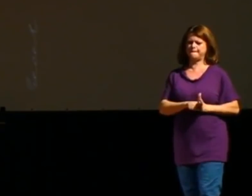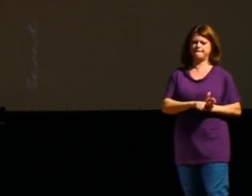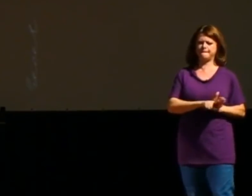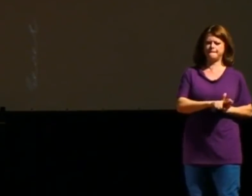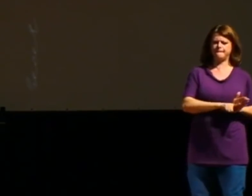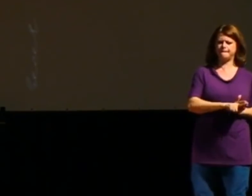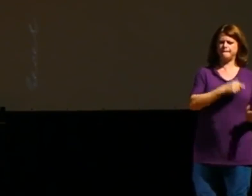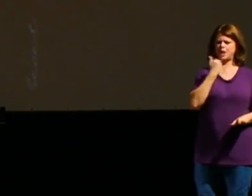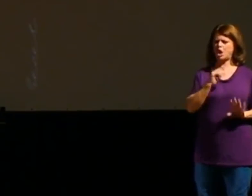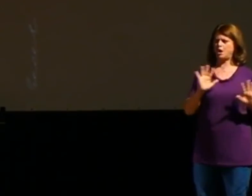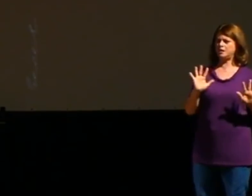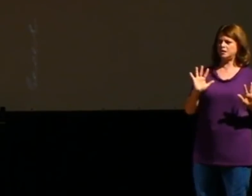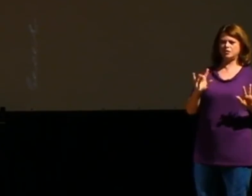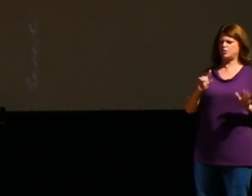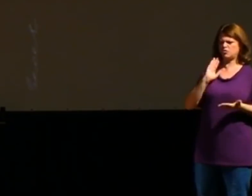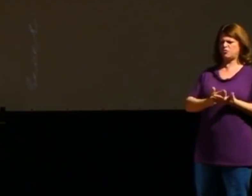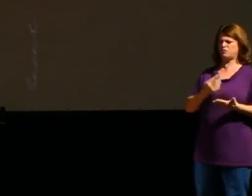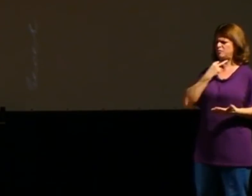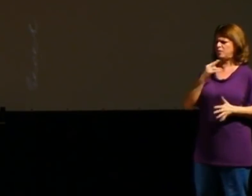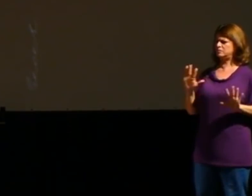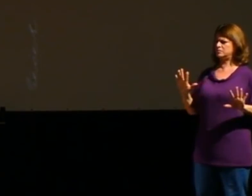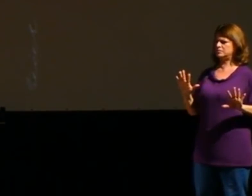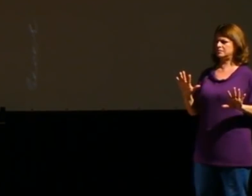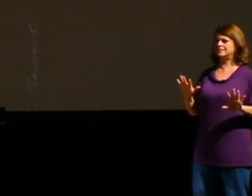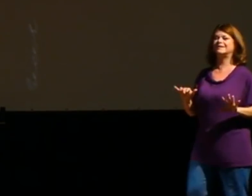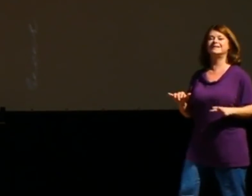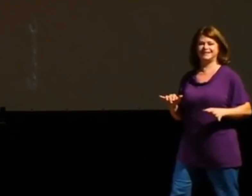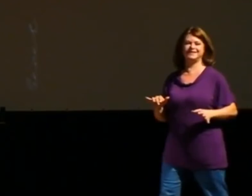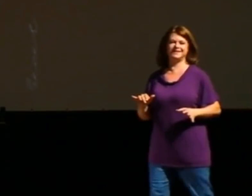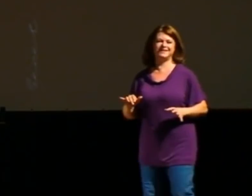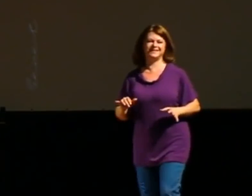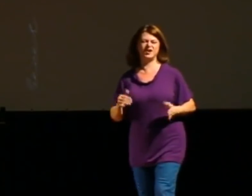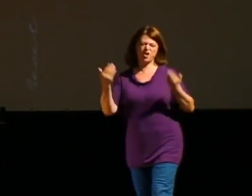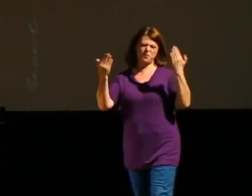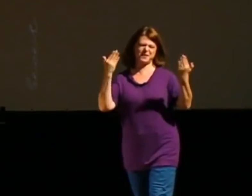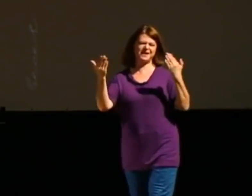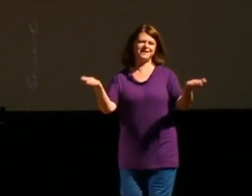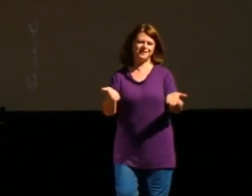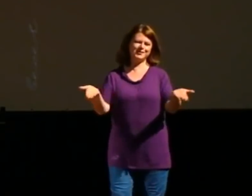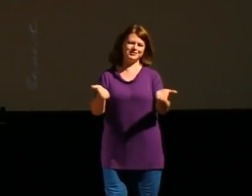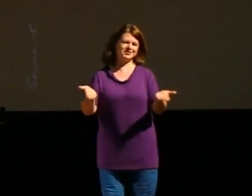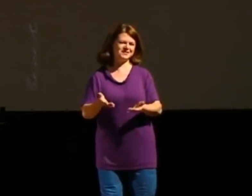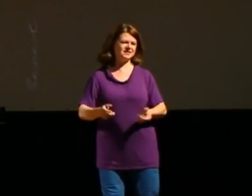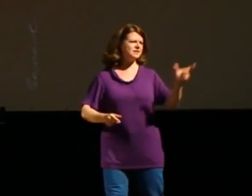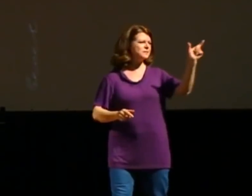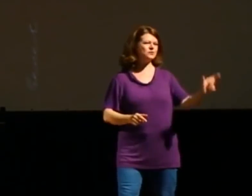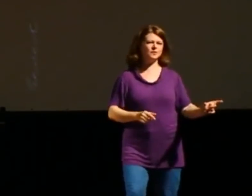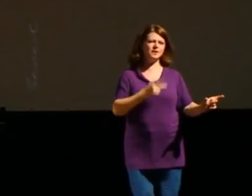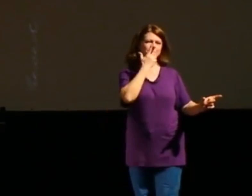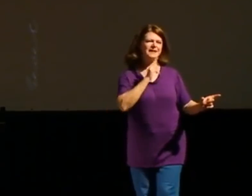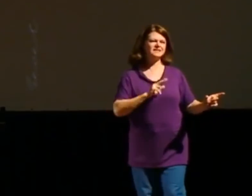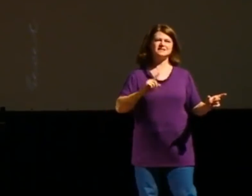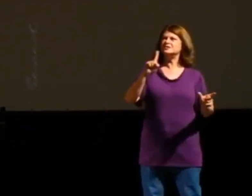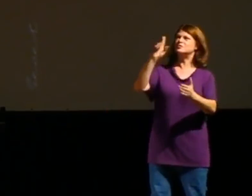sempre desconfiado de que Deus vai se aproximar, mas não vai fazer nada. É gente que está sempre desconfiando de Deus,